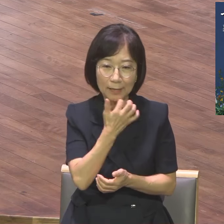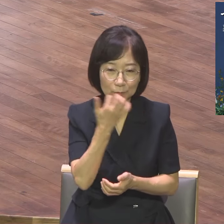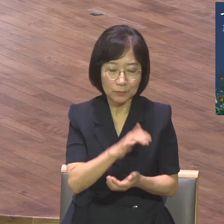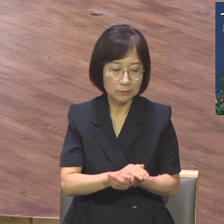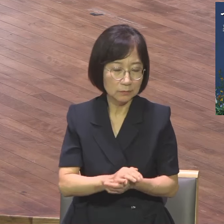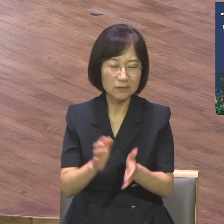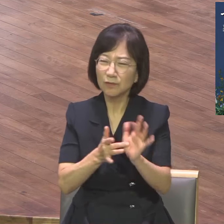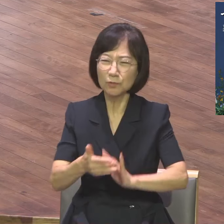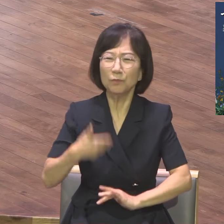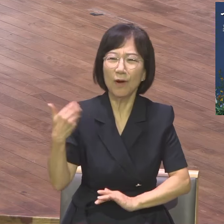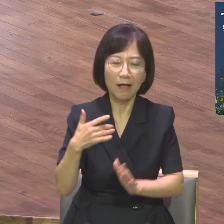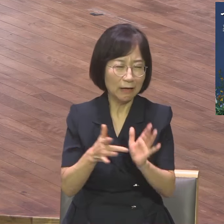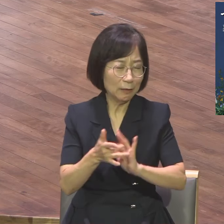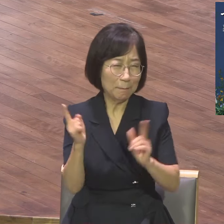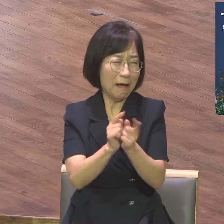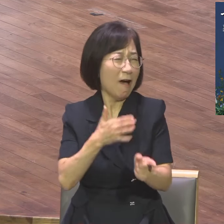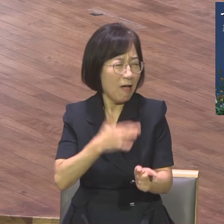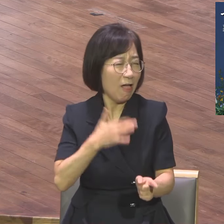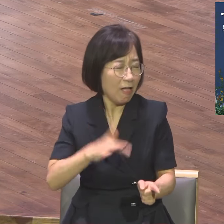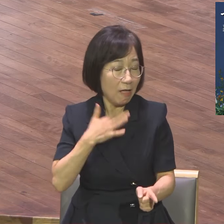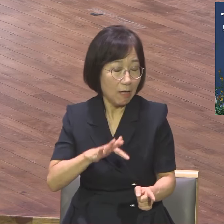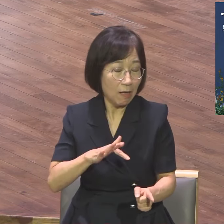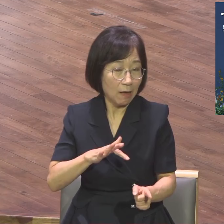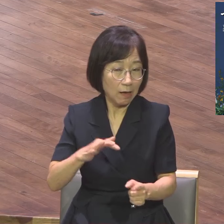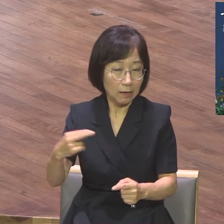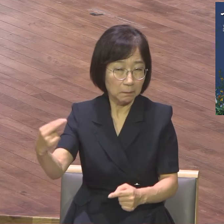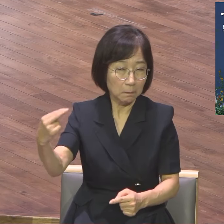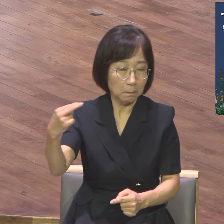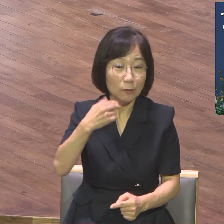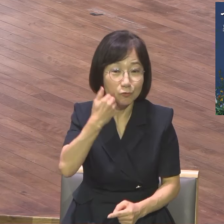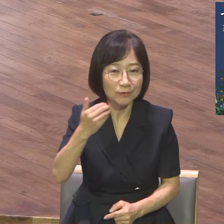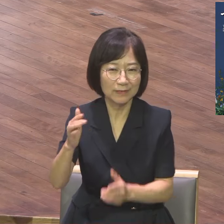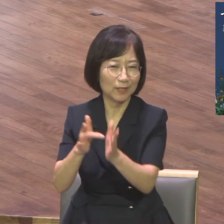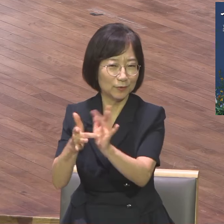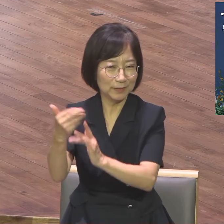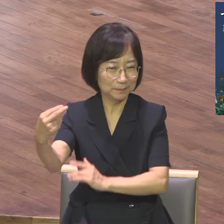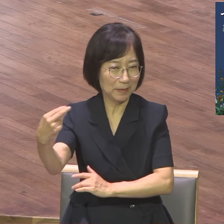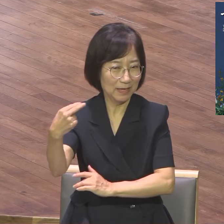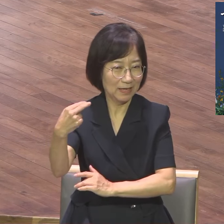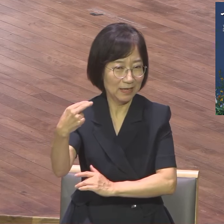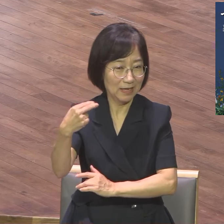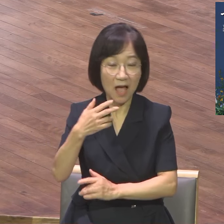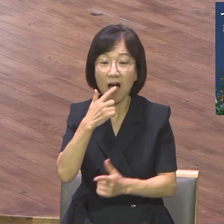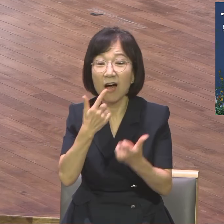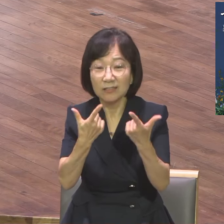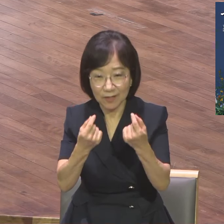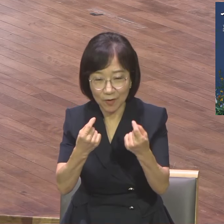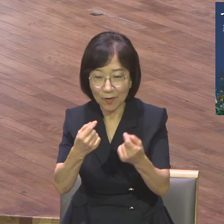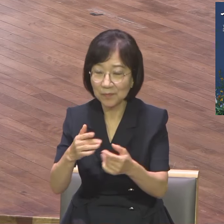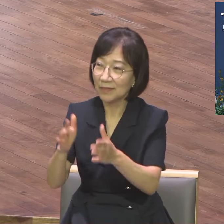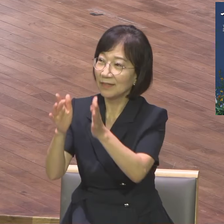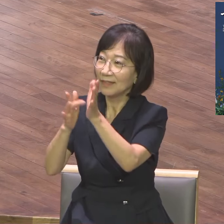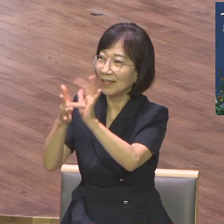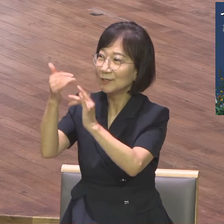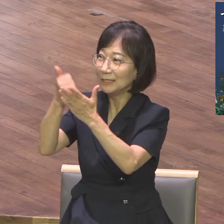볼 수 있잖아요. 지금도 예수님은 우리의 연약함을 아시고 우리를 보고 계세요. 약함을 도와주려고.